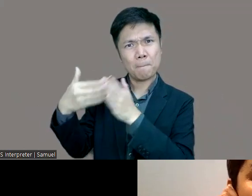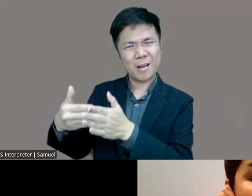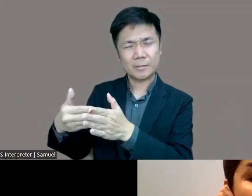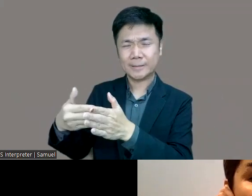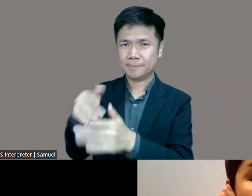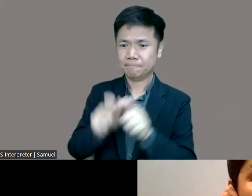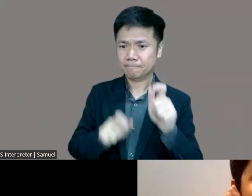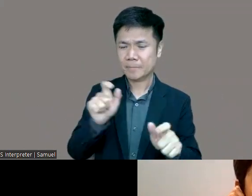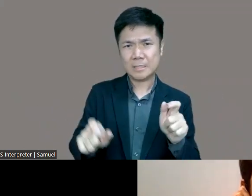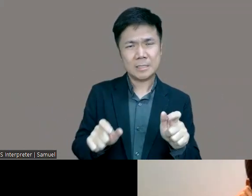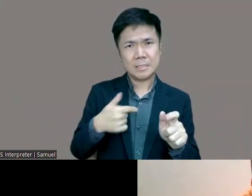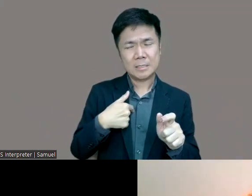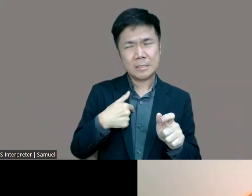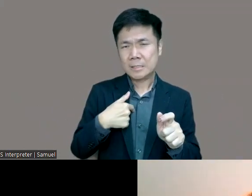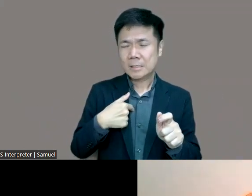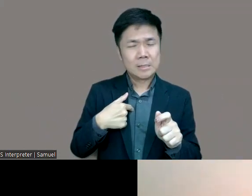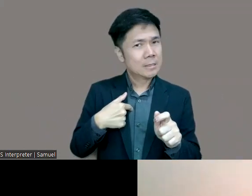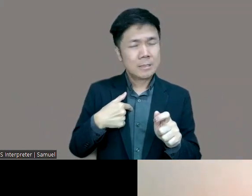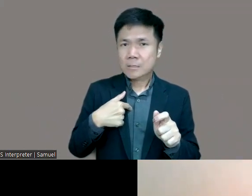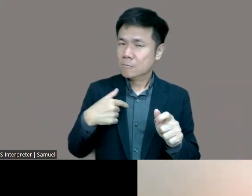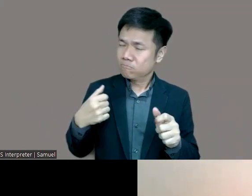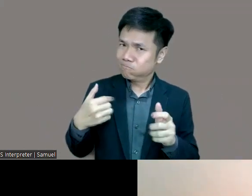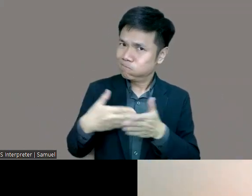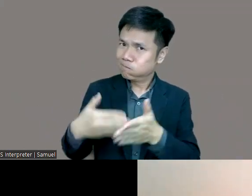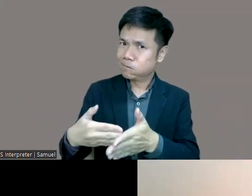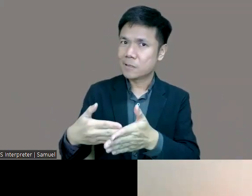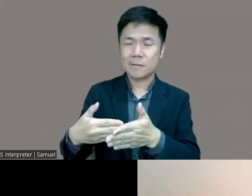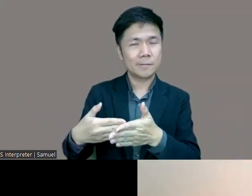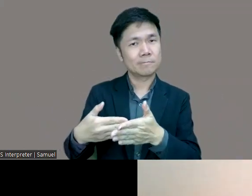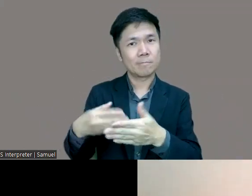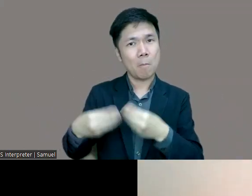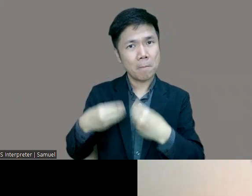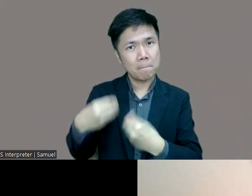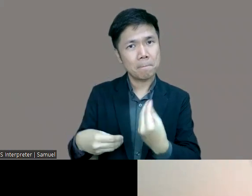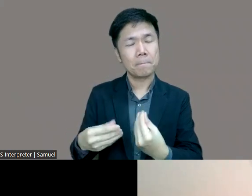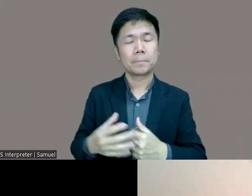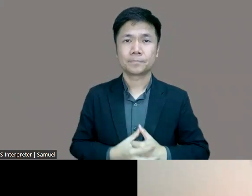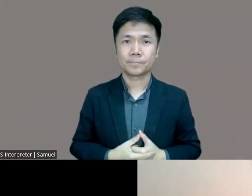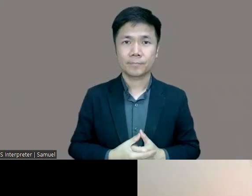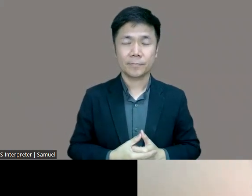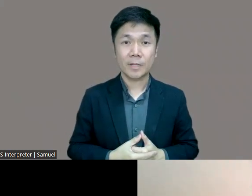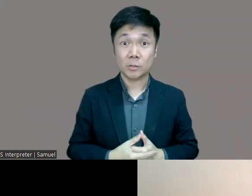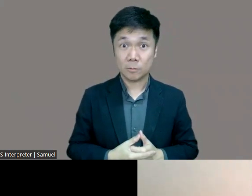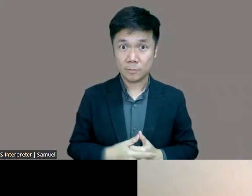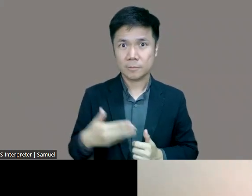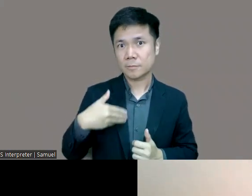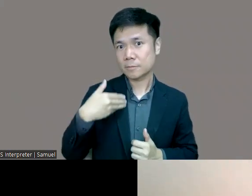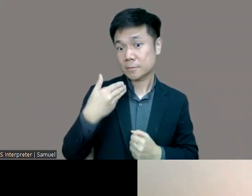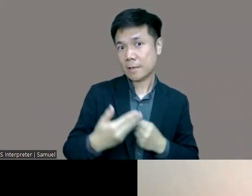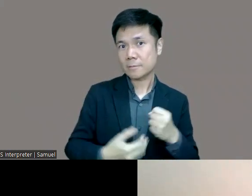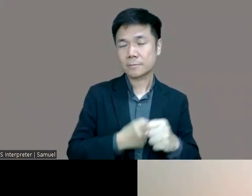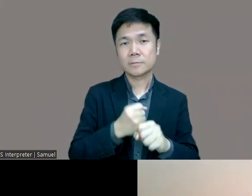barrières institutionnelles peuvent créer des barrières additionnelles pour les personnes handicapées. En tant que priorité